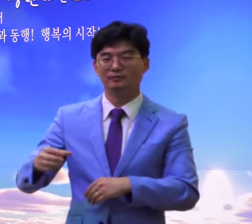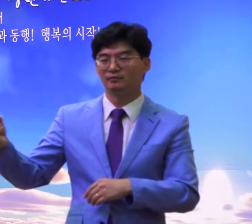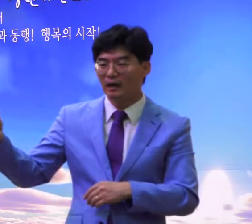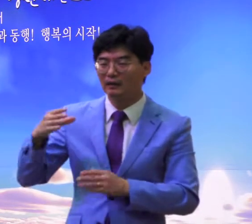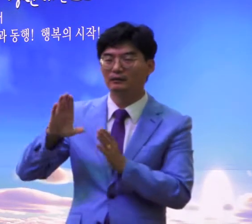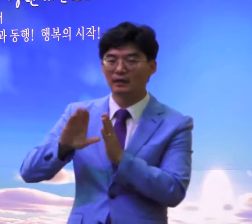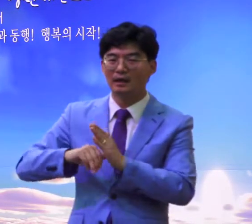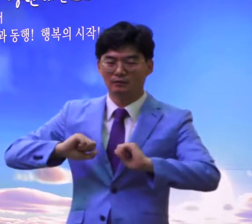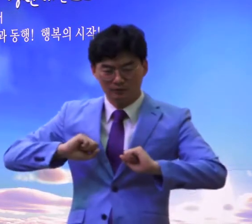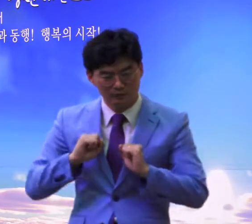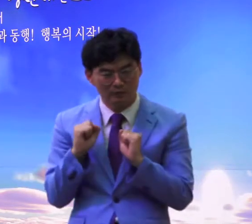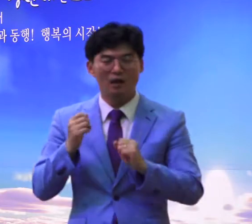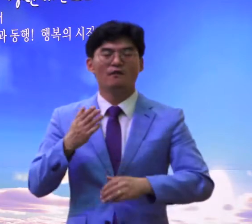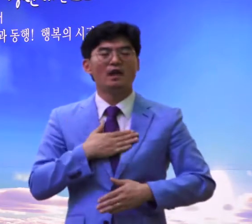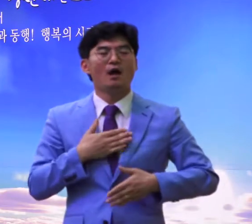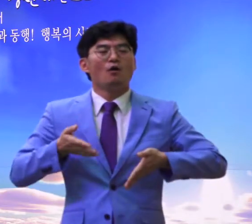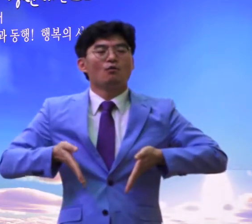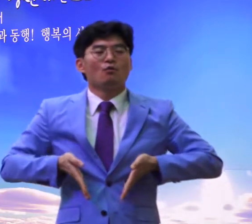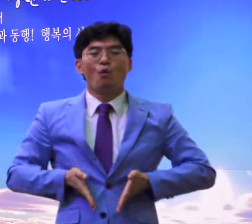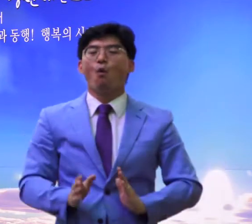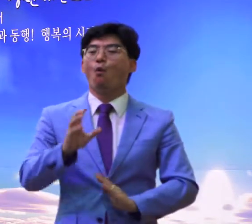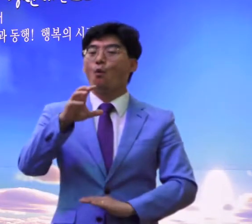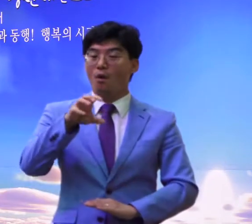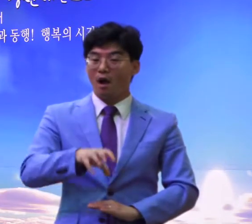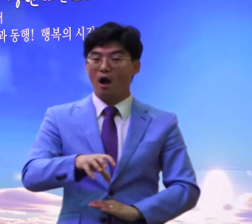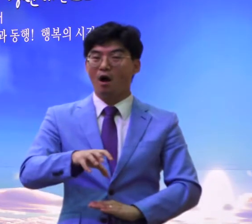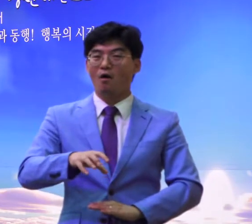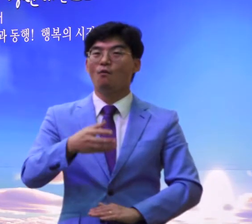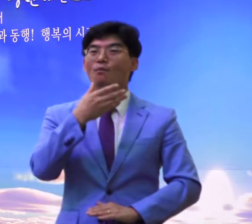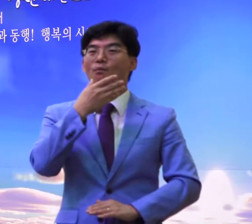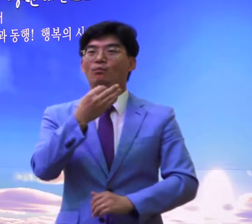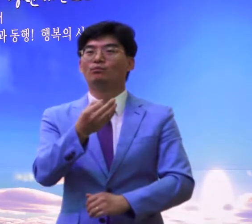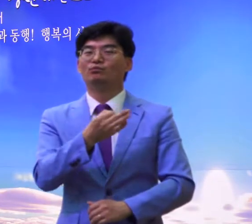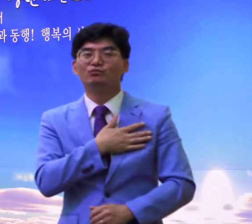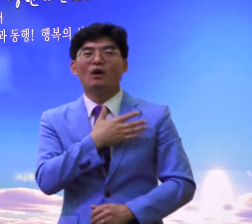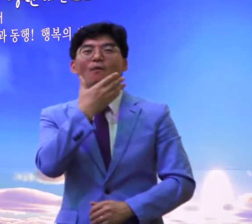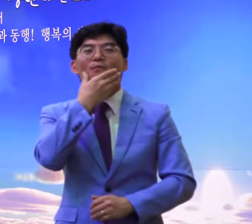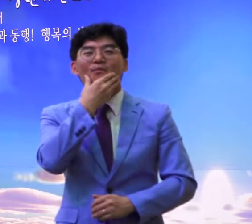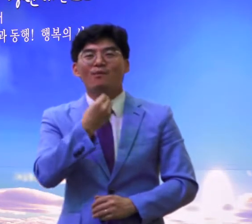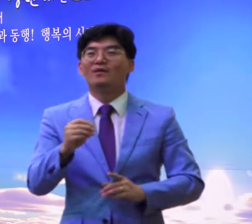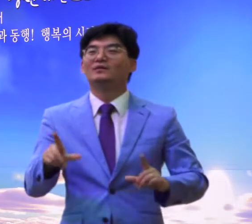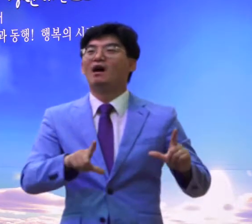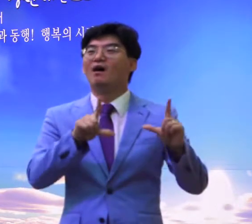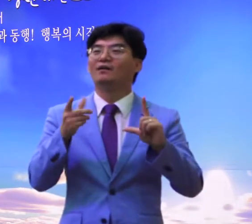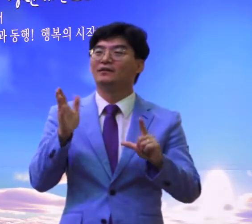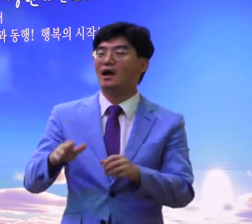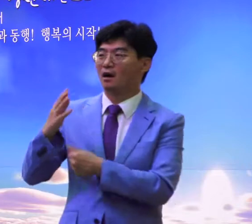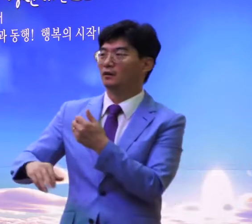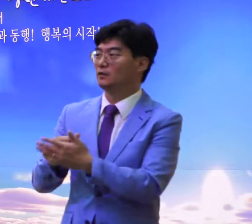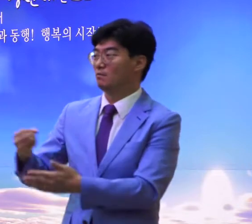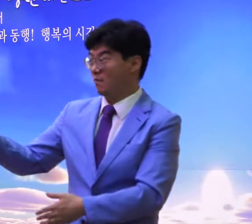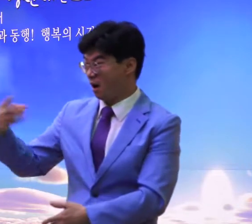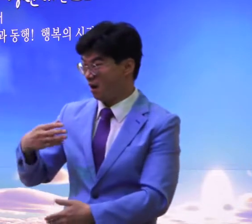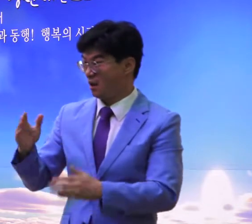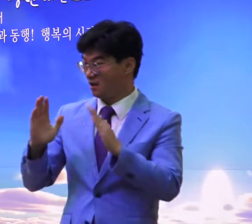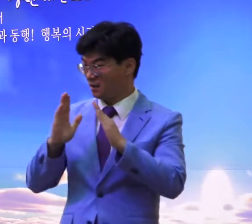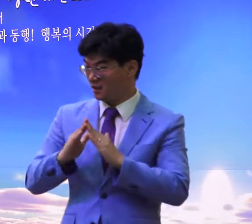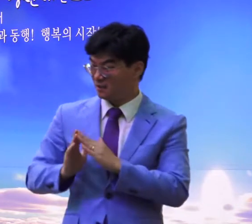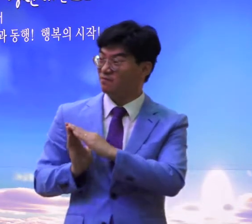그의 고향, 그의 친척 집을 떠나서 하나님께서 말씀하시는 곳으로 갑니다. 하나님이